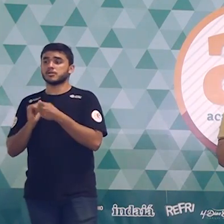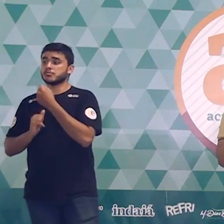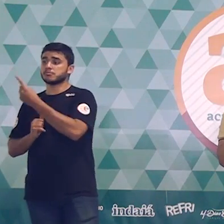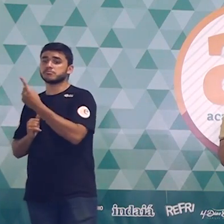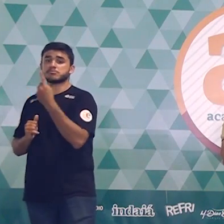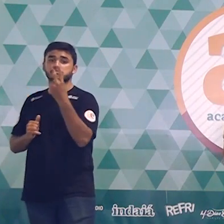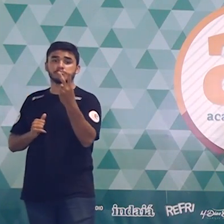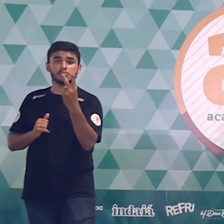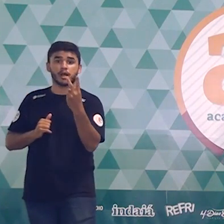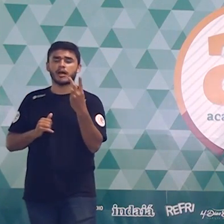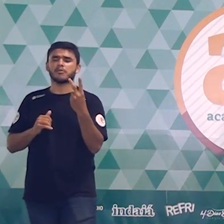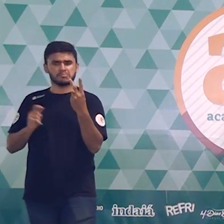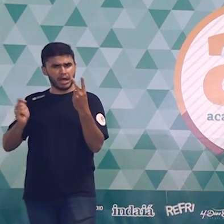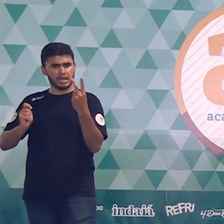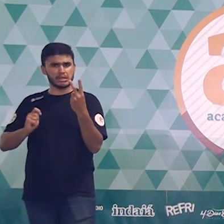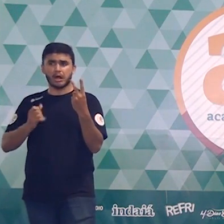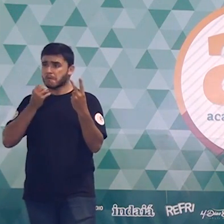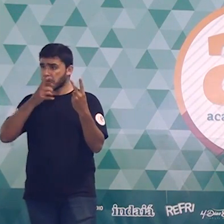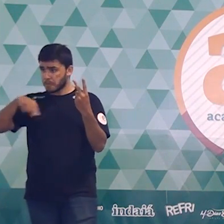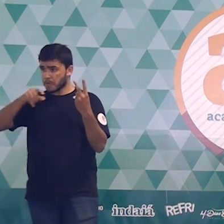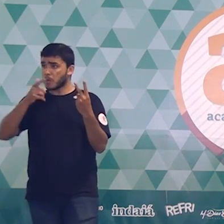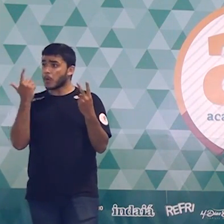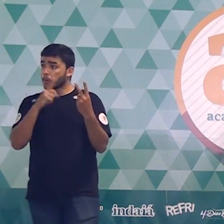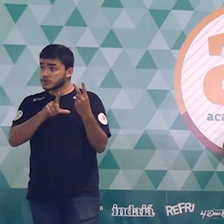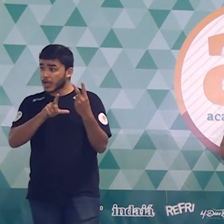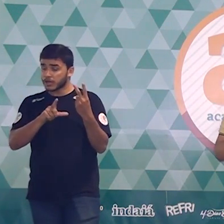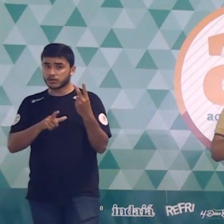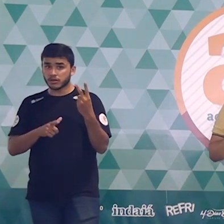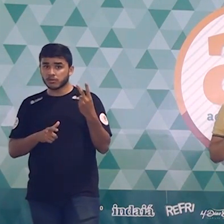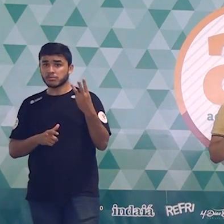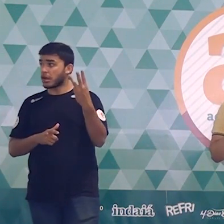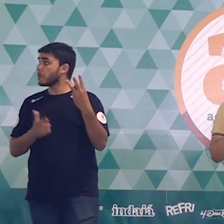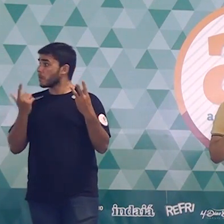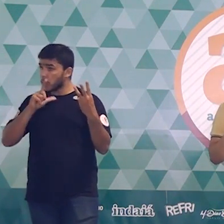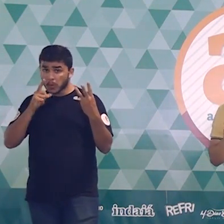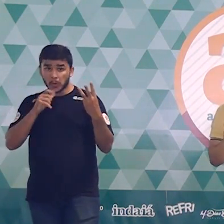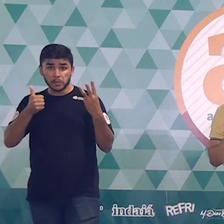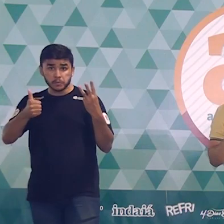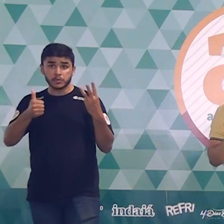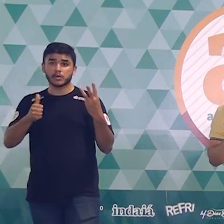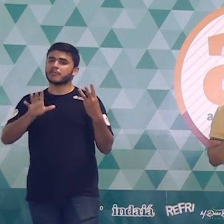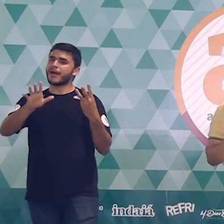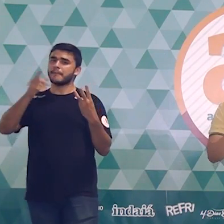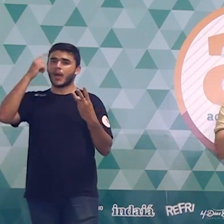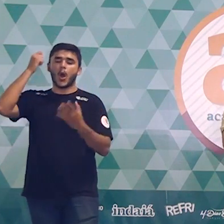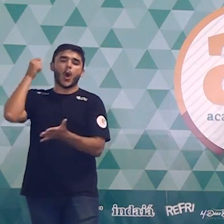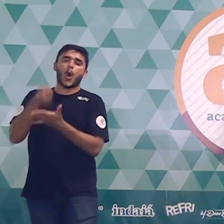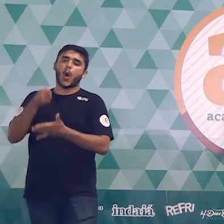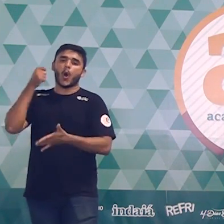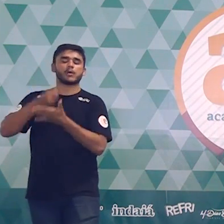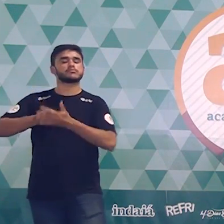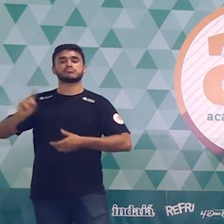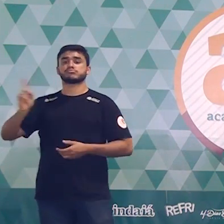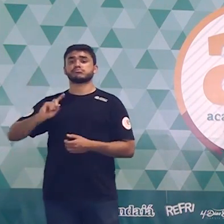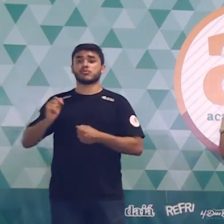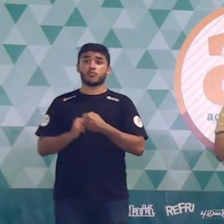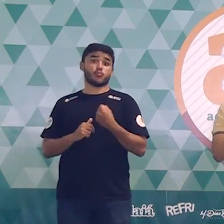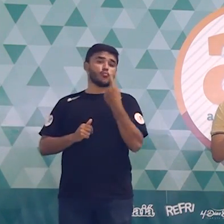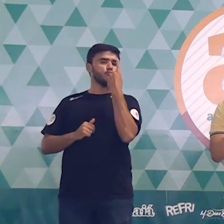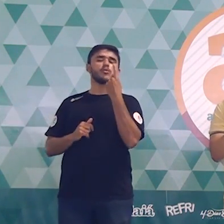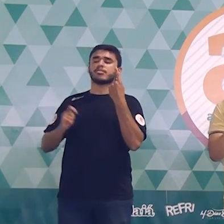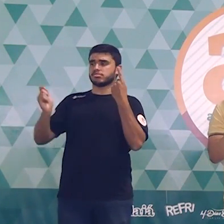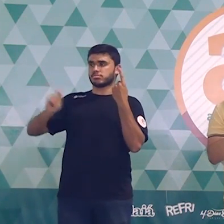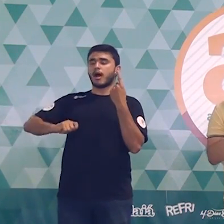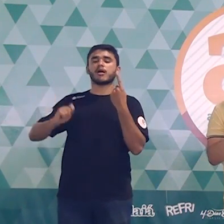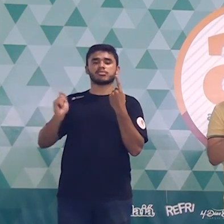joia, parabéns, beleza. Mas obrigação em que pelo menos uma oportunidade eu extrapole os textos de